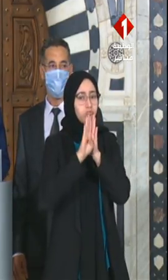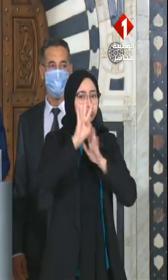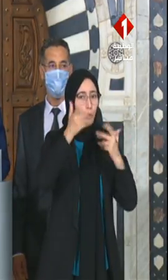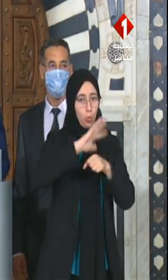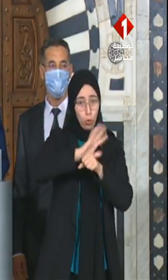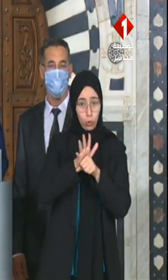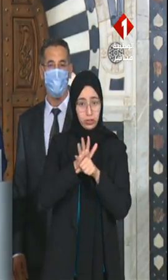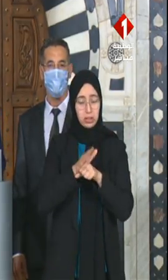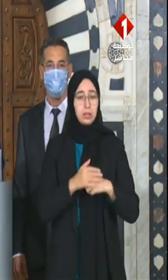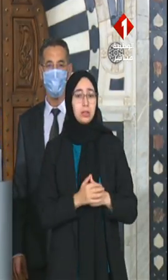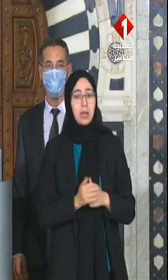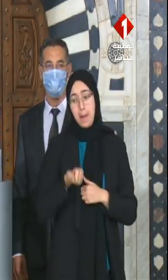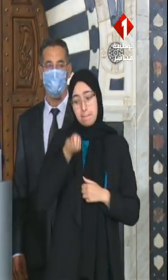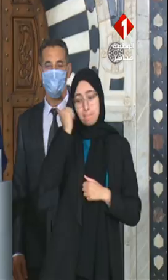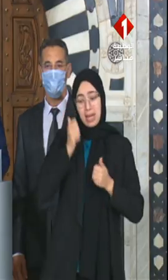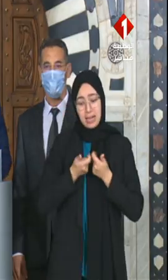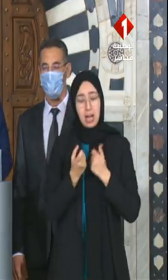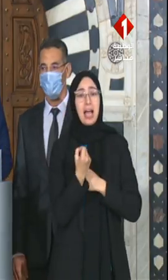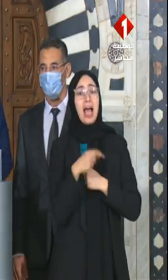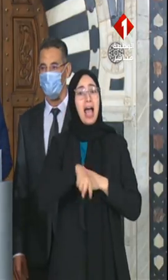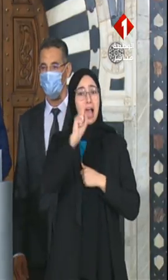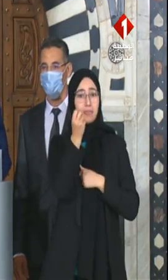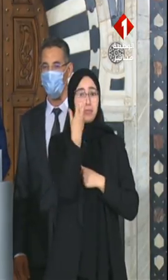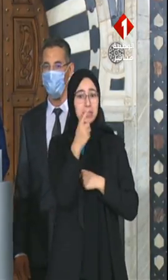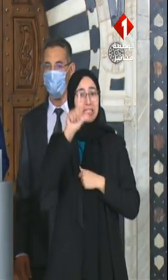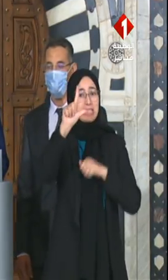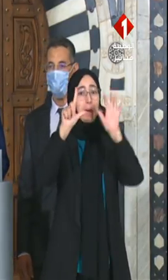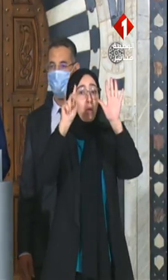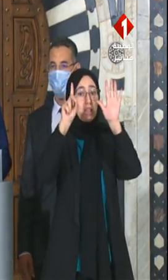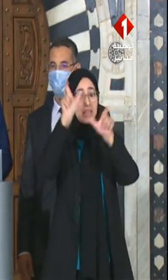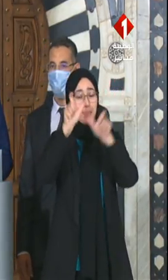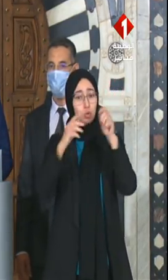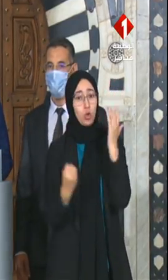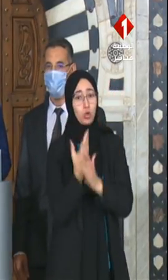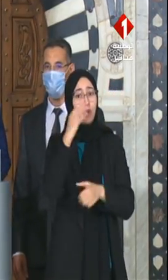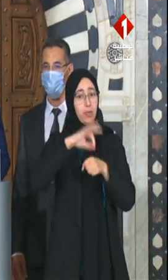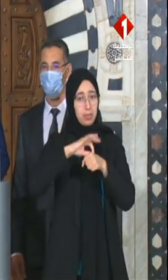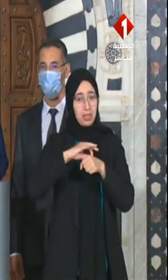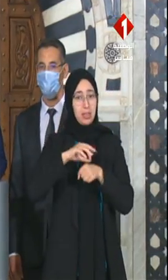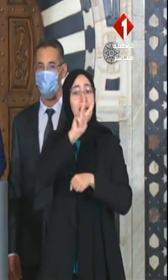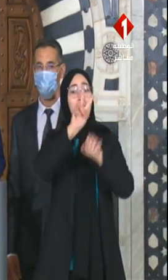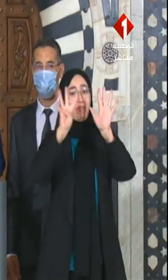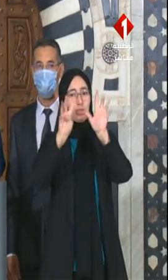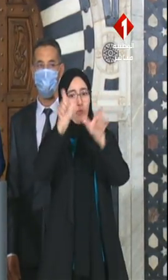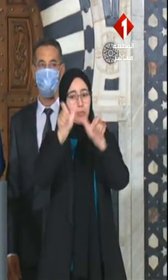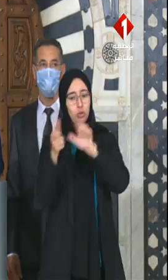سجلنا ليلة البارحة 1237 حالة جديدة و29 وفاة.